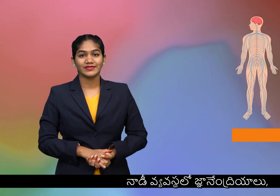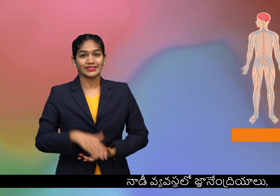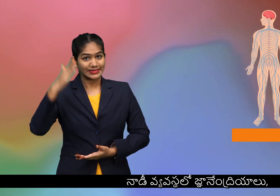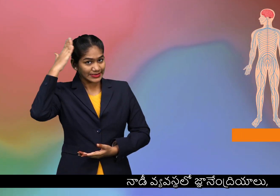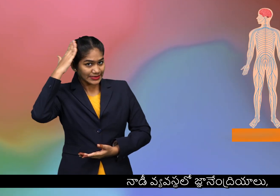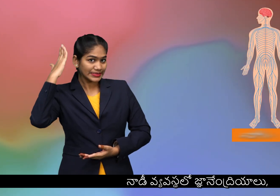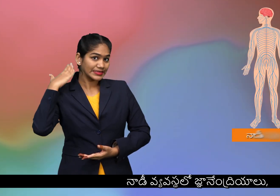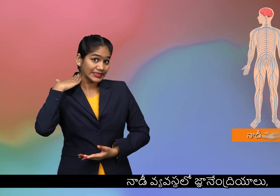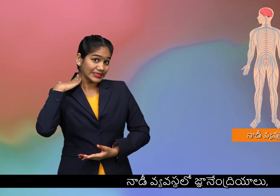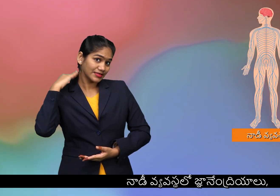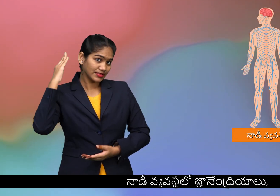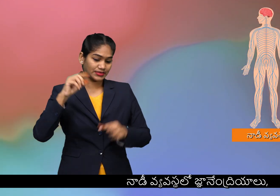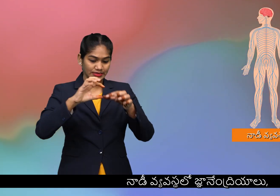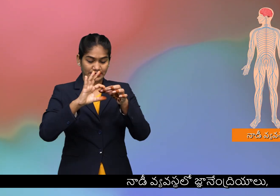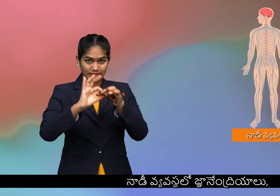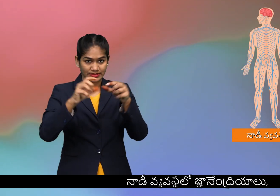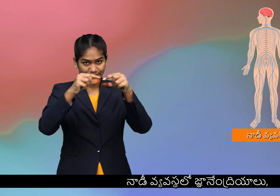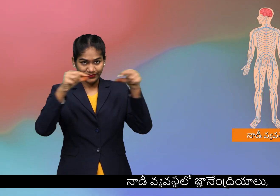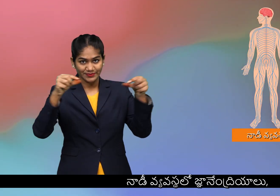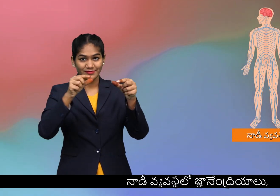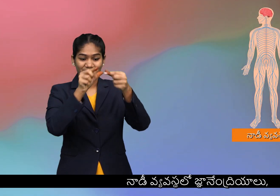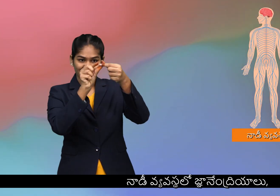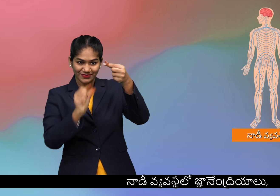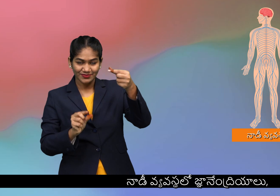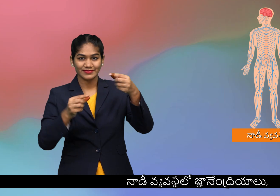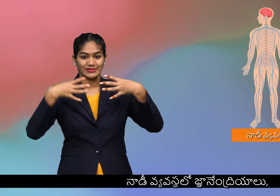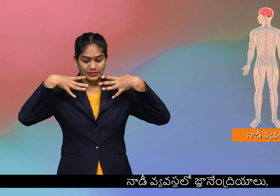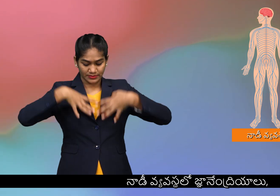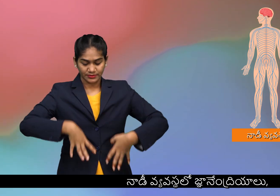నాడీ వ్యవస్థలో జ్ఞానేంద్రియాలు,